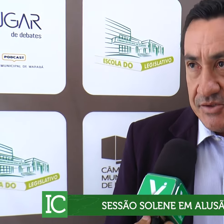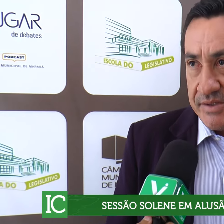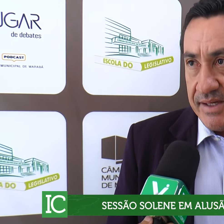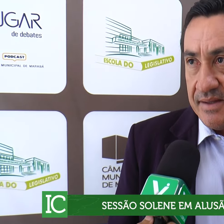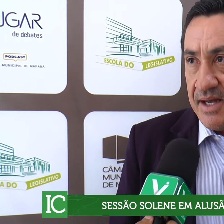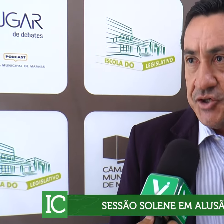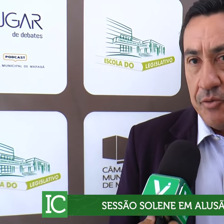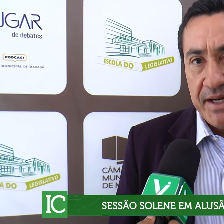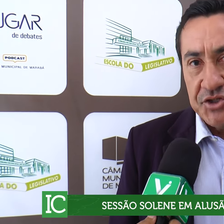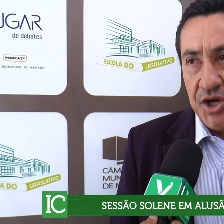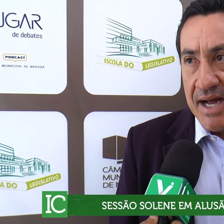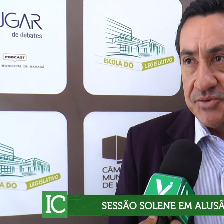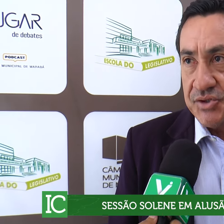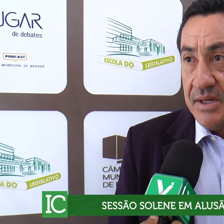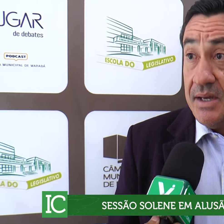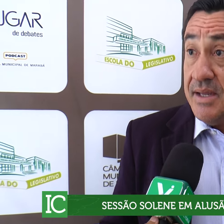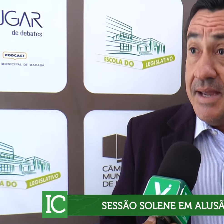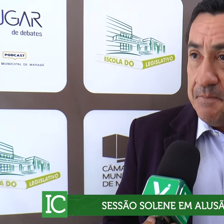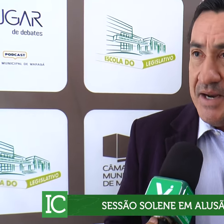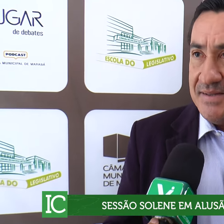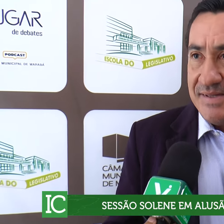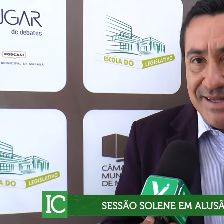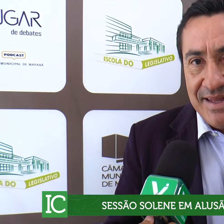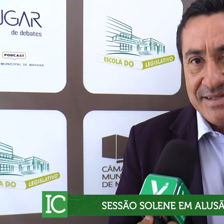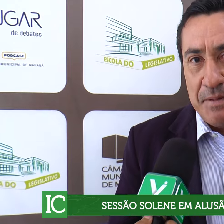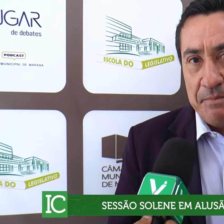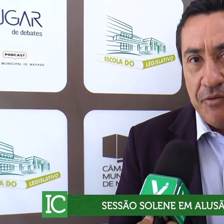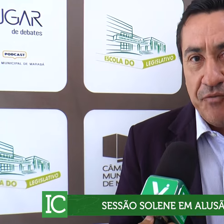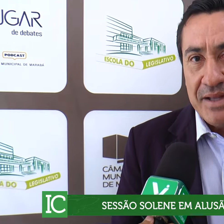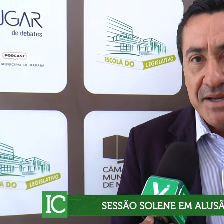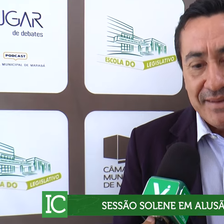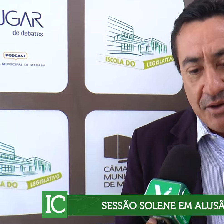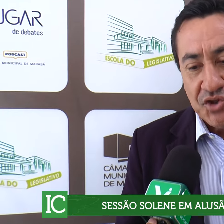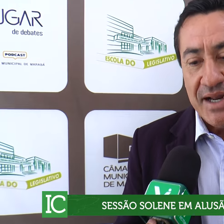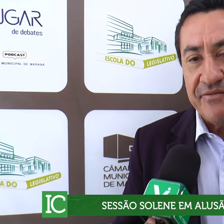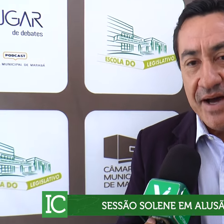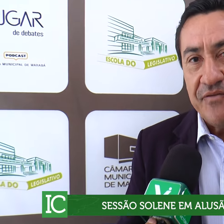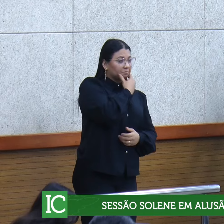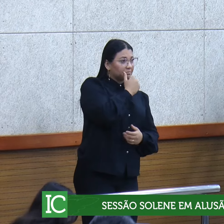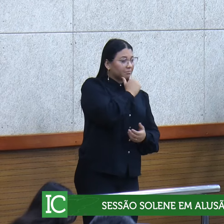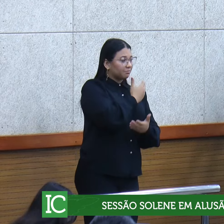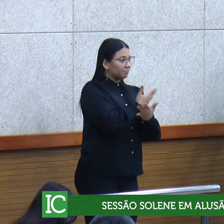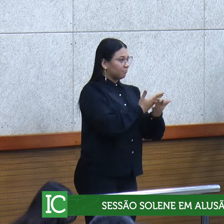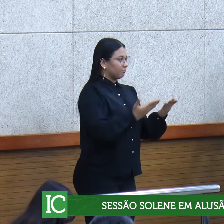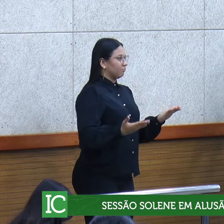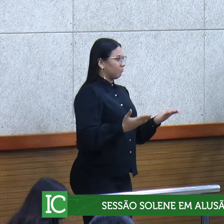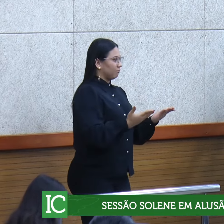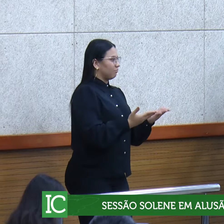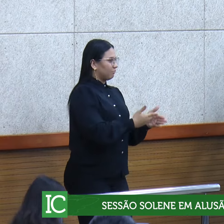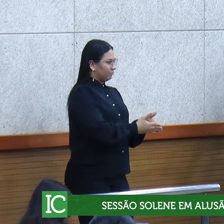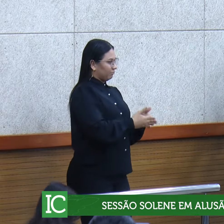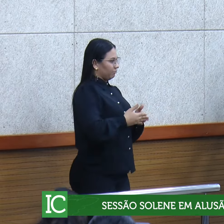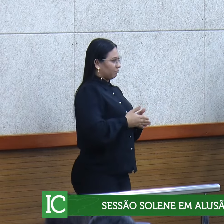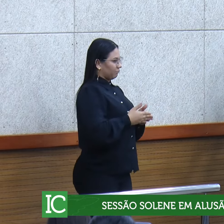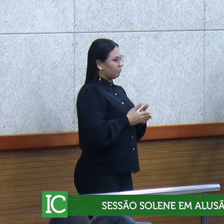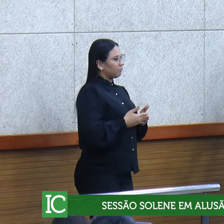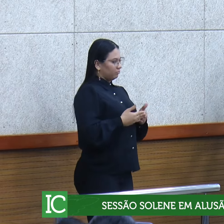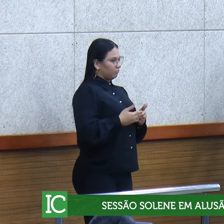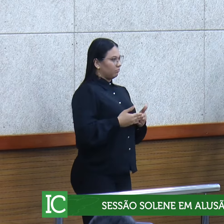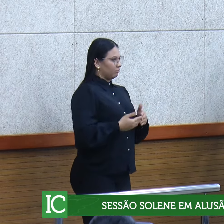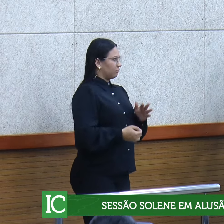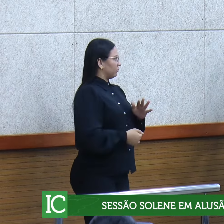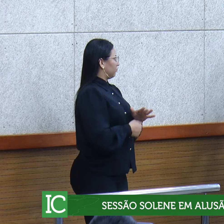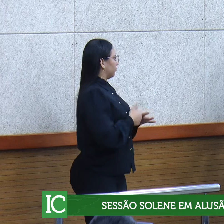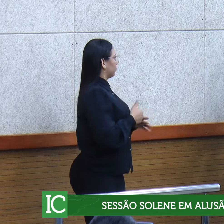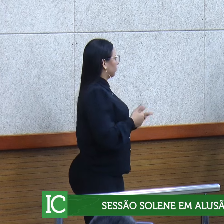setores da sociedade eram homenageados. E a imprensa, que tem esse papel fundamental de levar a informação desses setores que eram